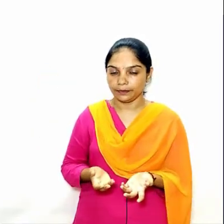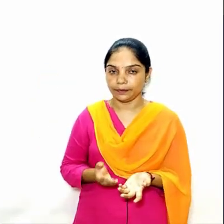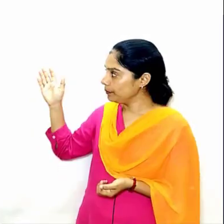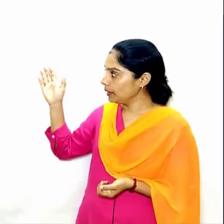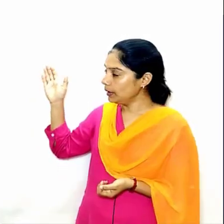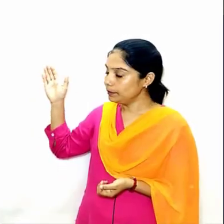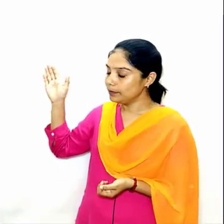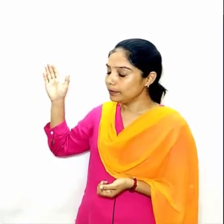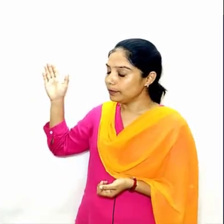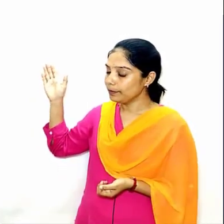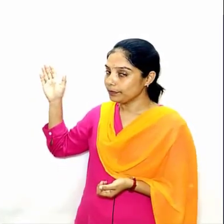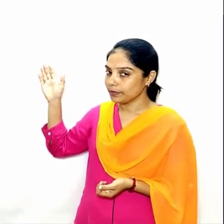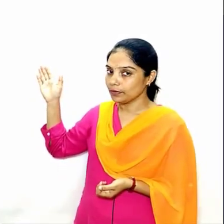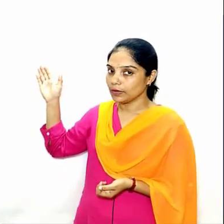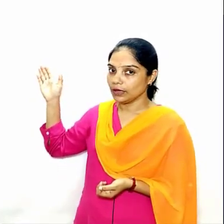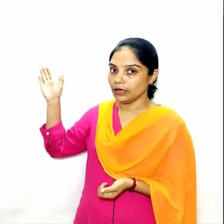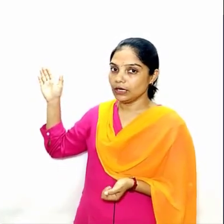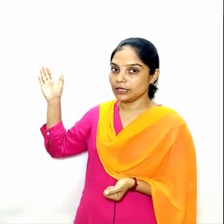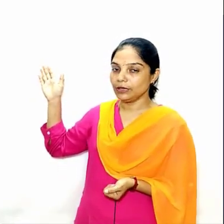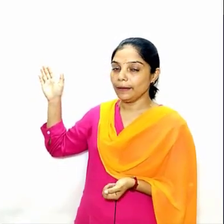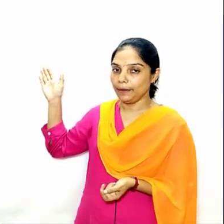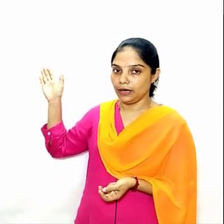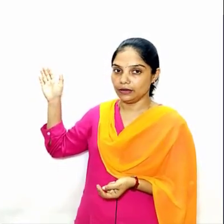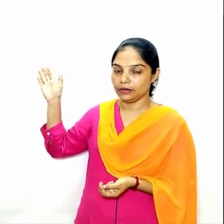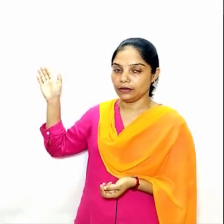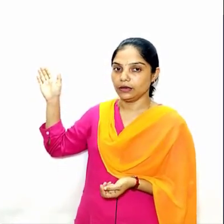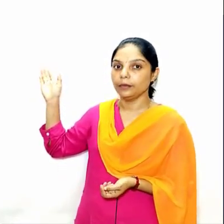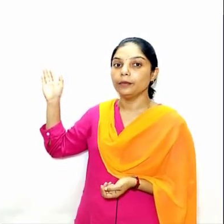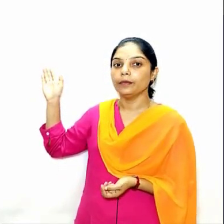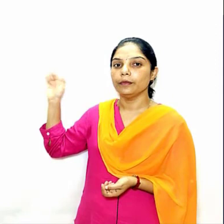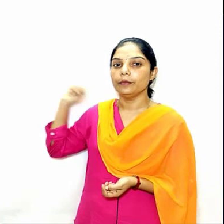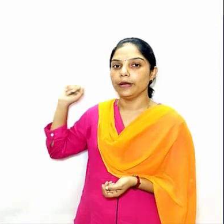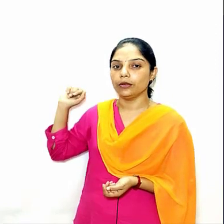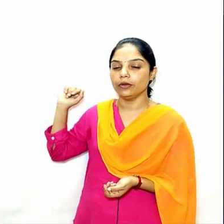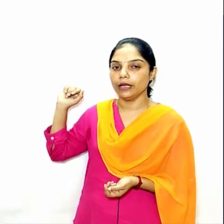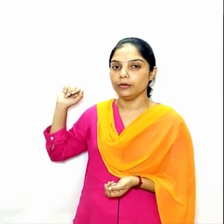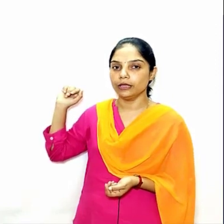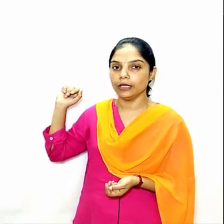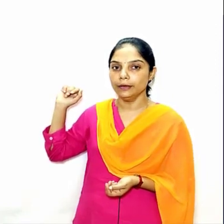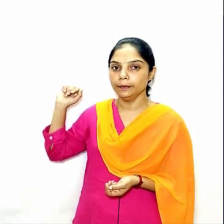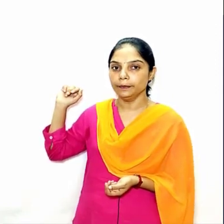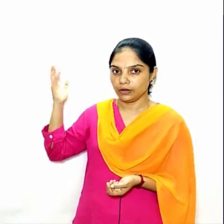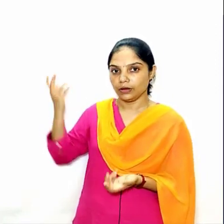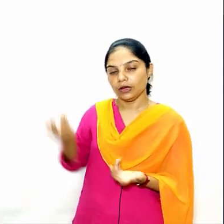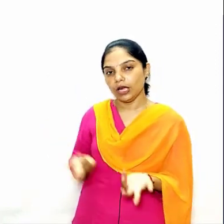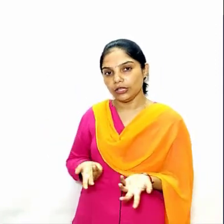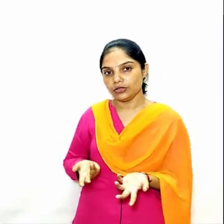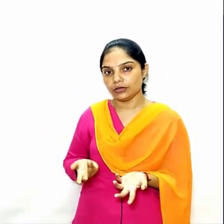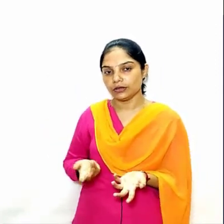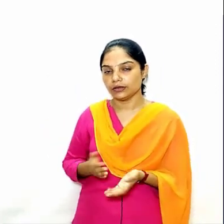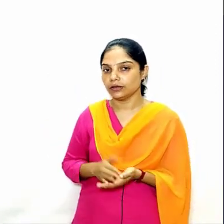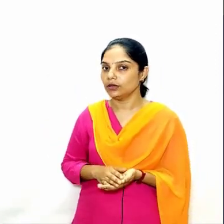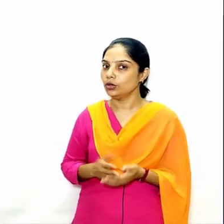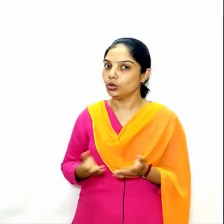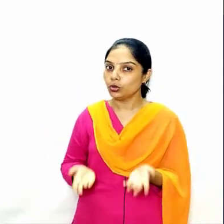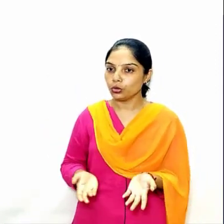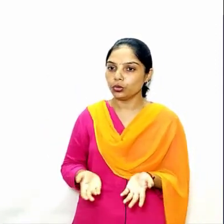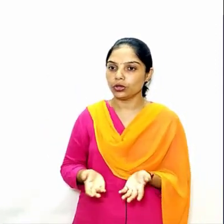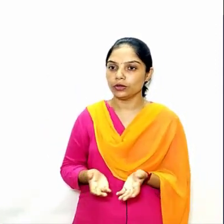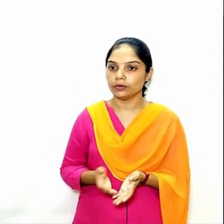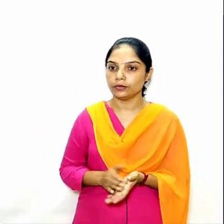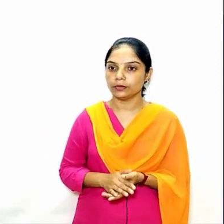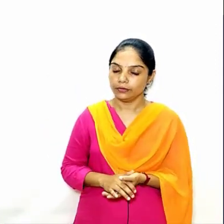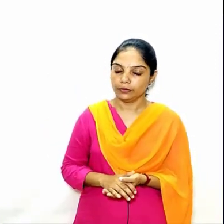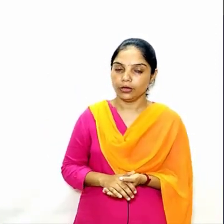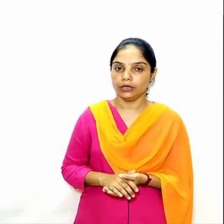भुइया। अब अगला शब्द है पेड़। पेड़ को क्या बोलते हैं? गज,